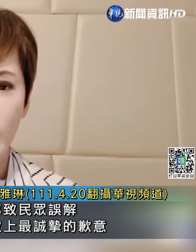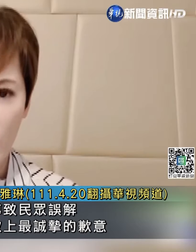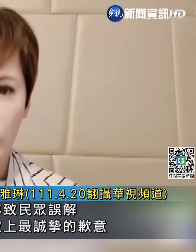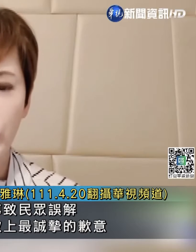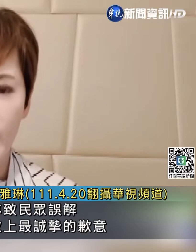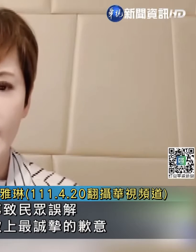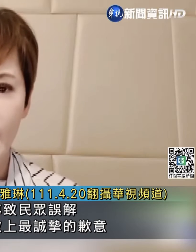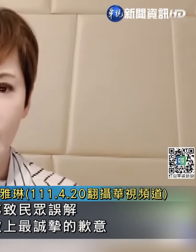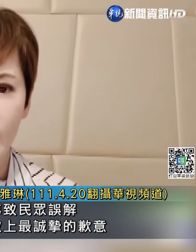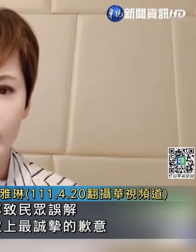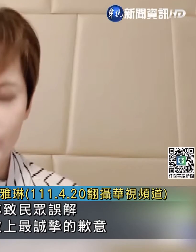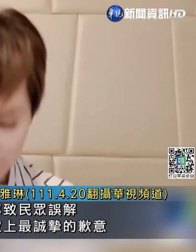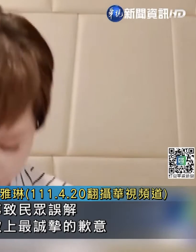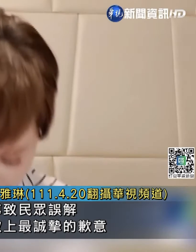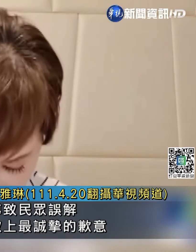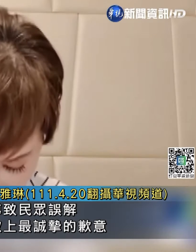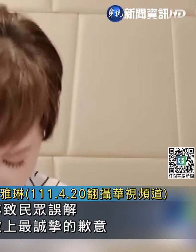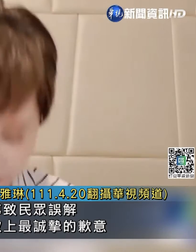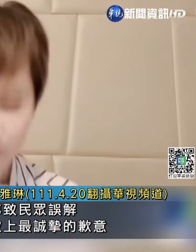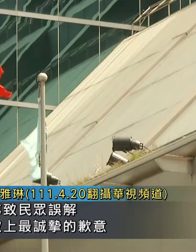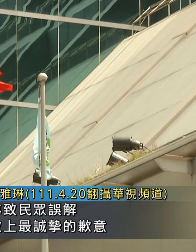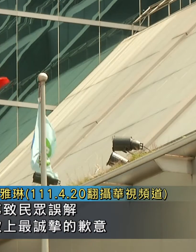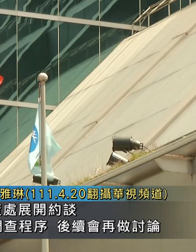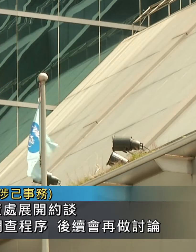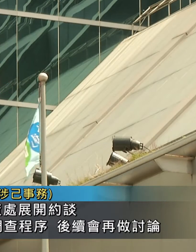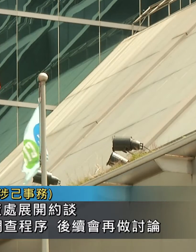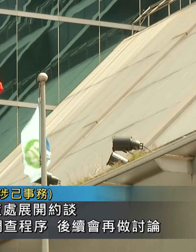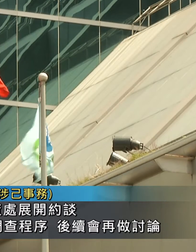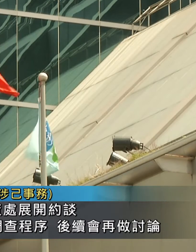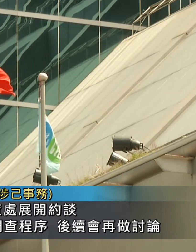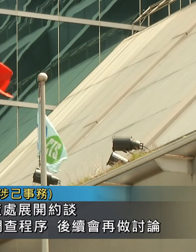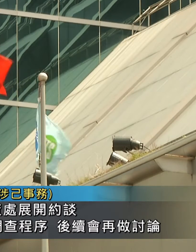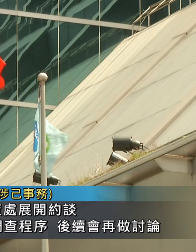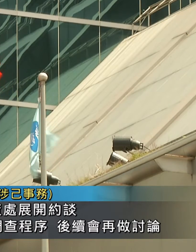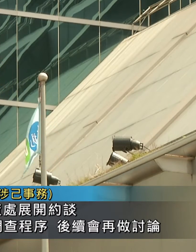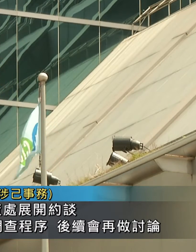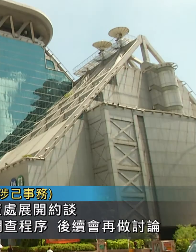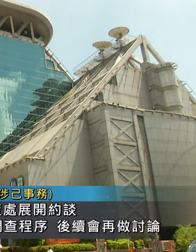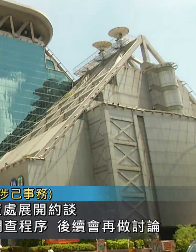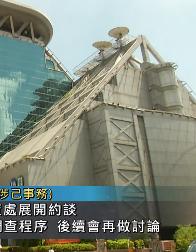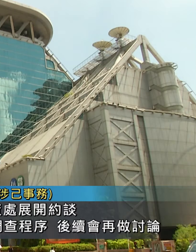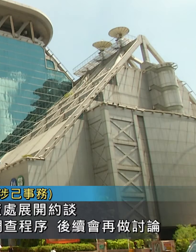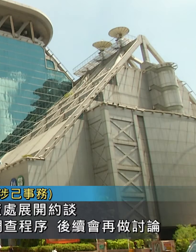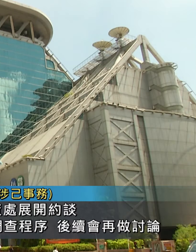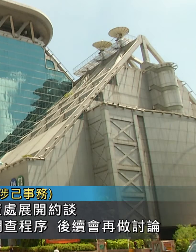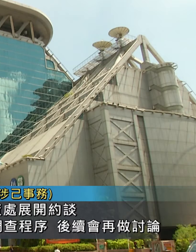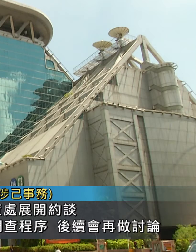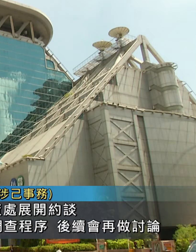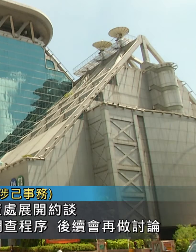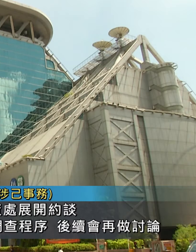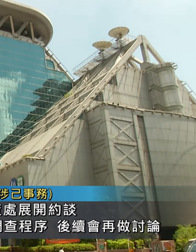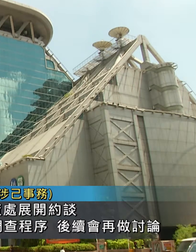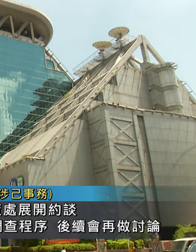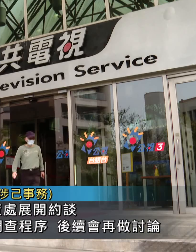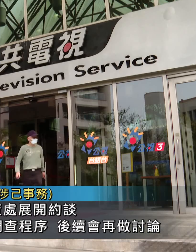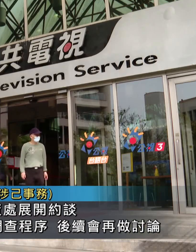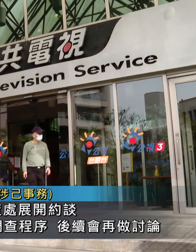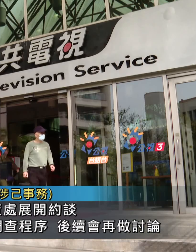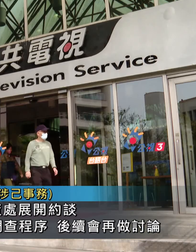最诚挚的歉意。 调查局台北市调处展开约谈，NCC 也启动行政调查程序，后续会